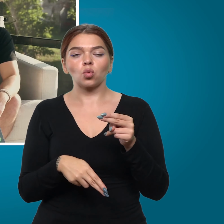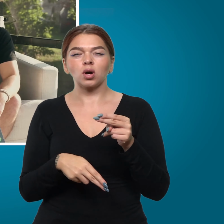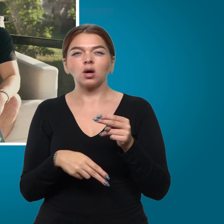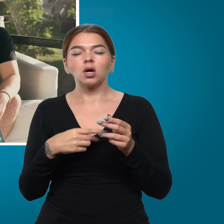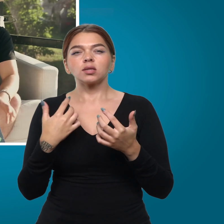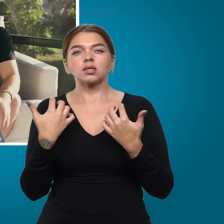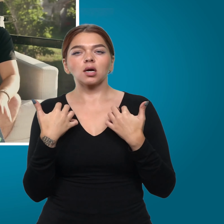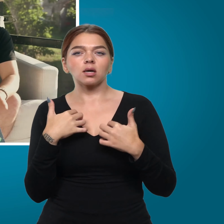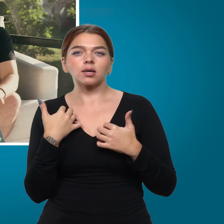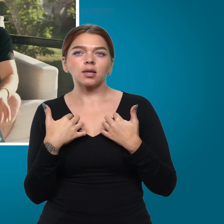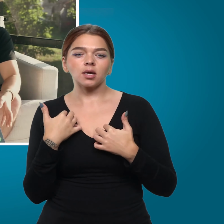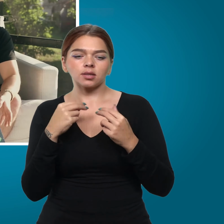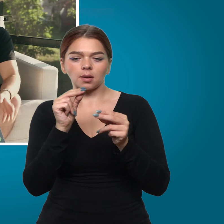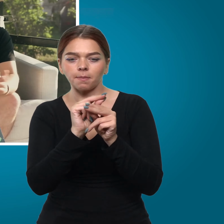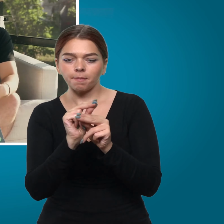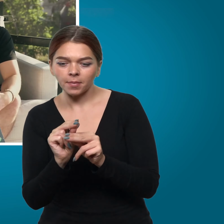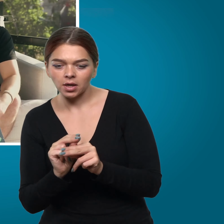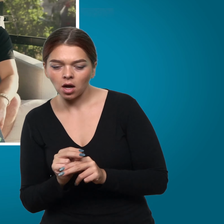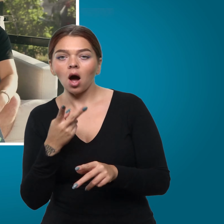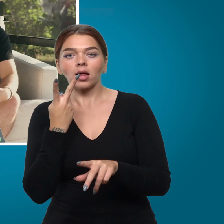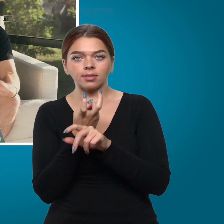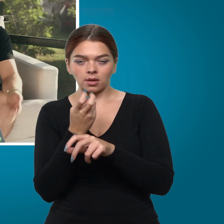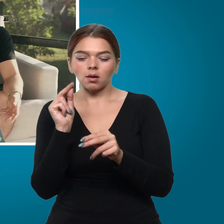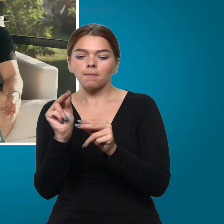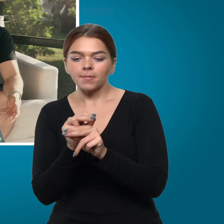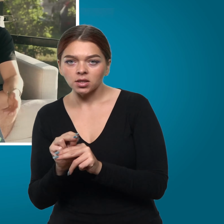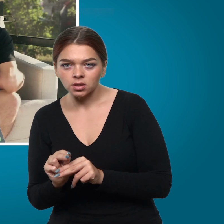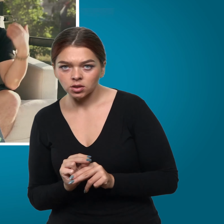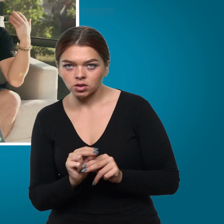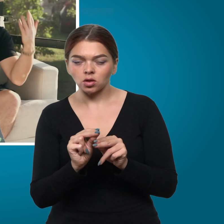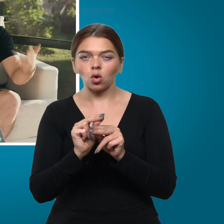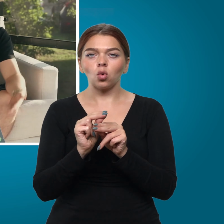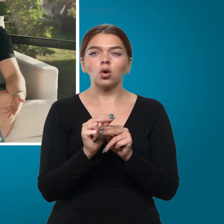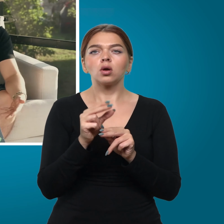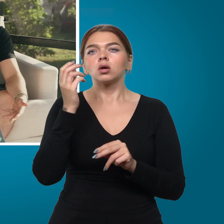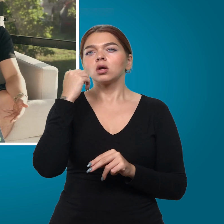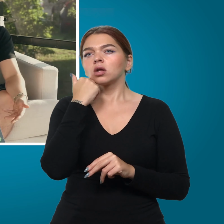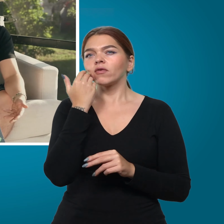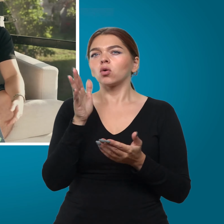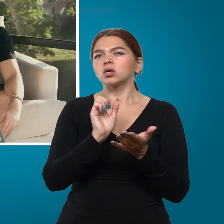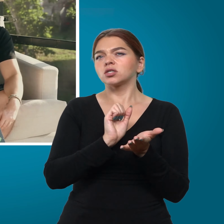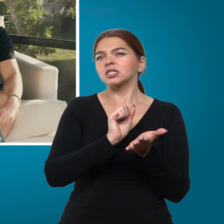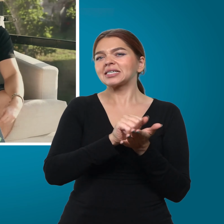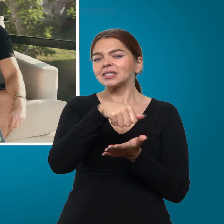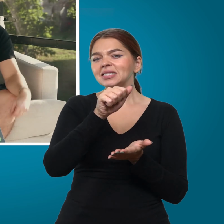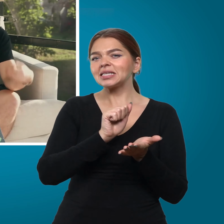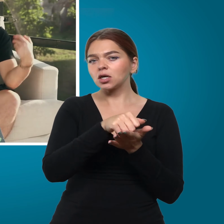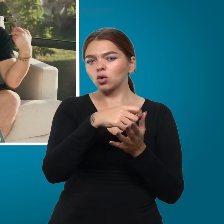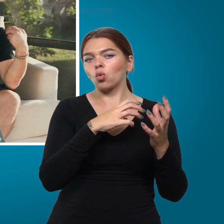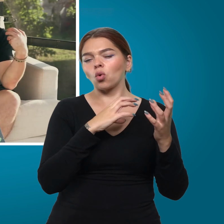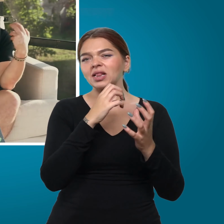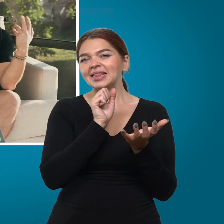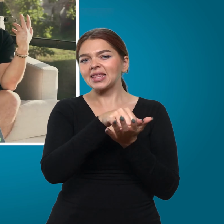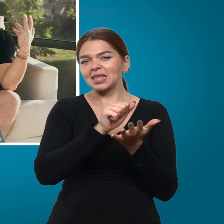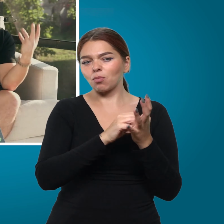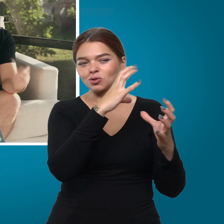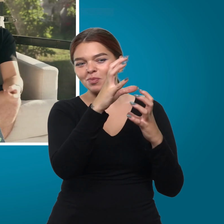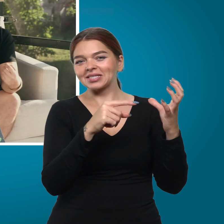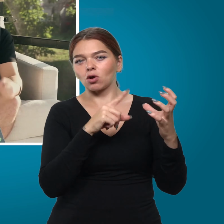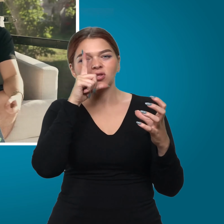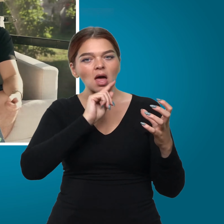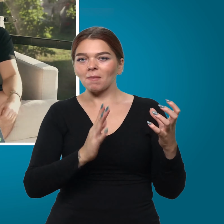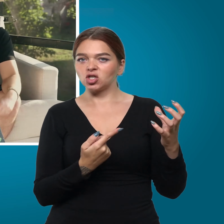noras parašyti, tada, kai jau parašiau, bent mano atvejas, kai aš parašiau vieną kartą, užbaigiau rankraštį, tada prabėgus